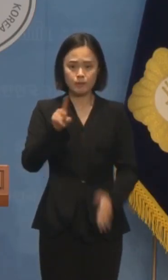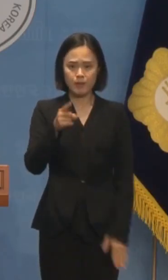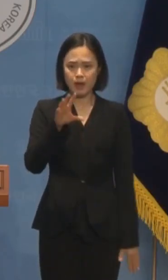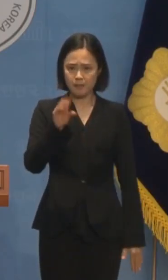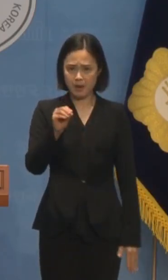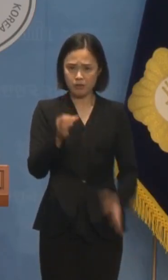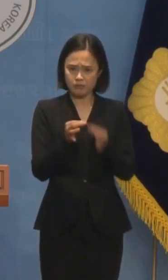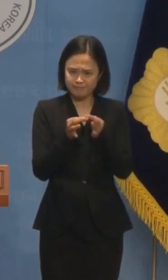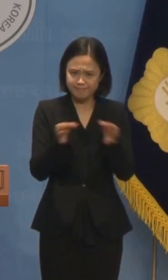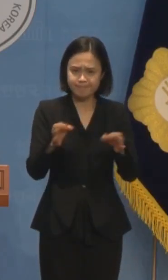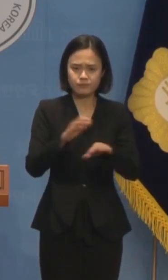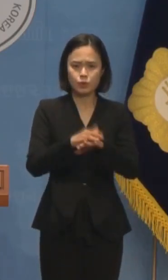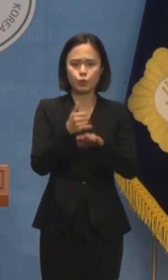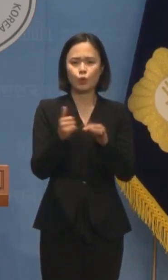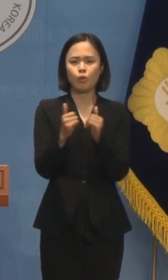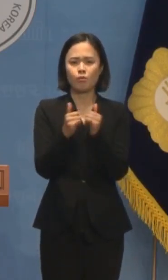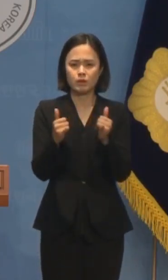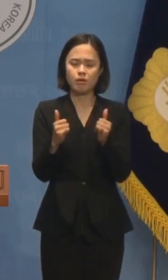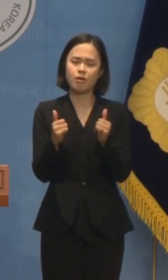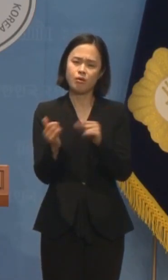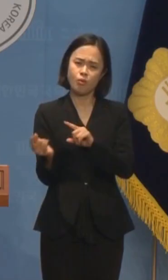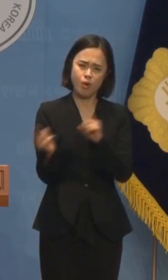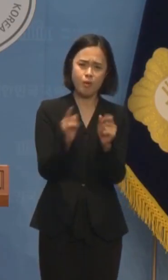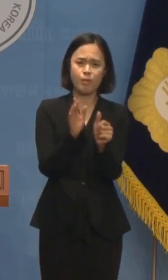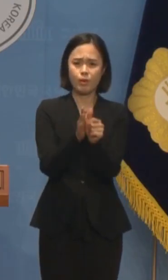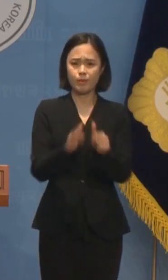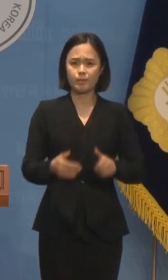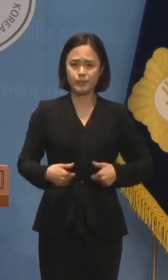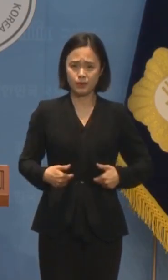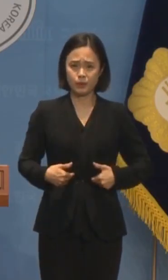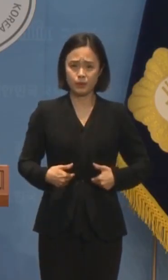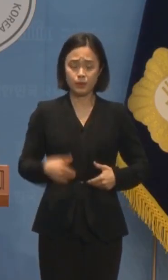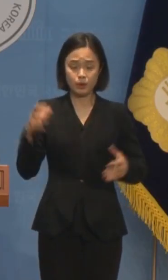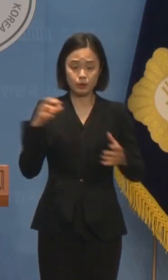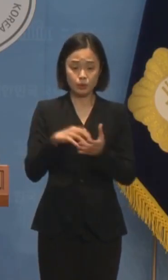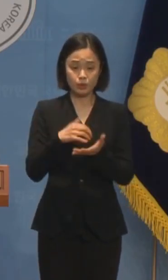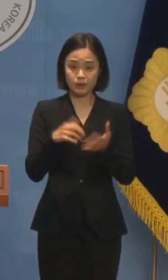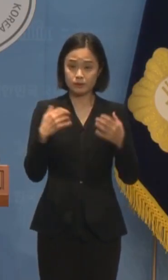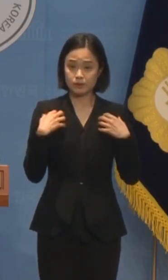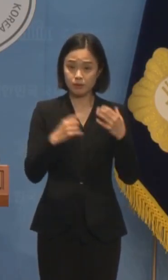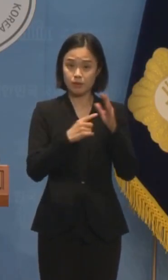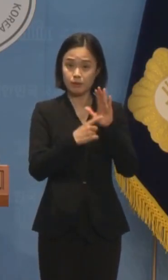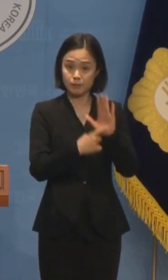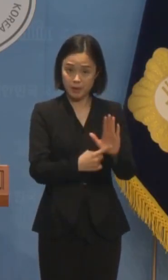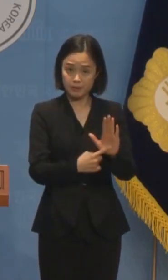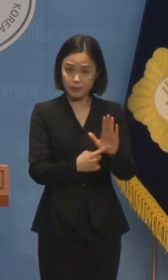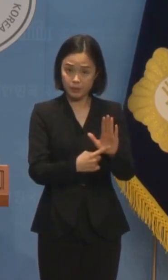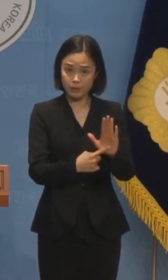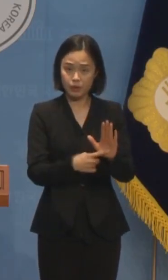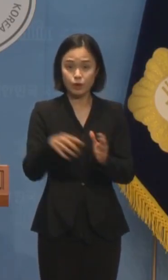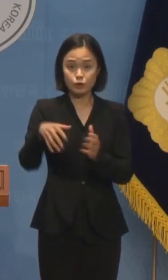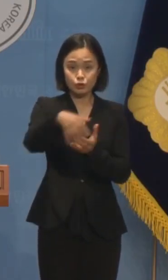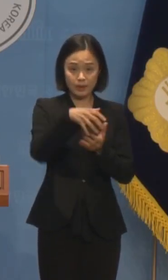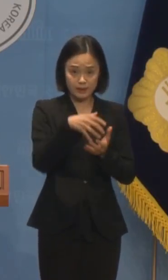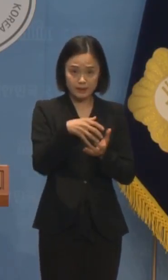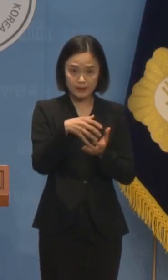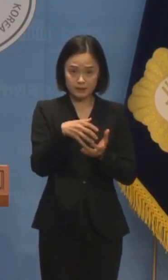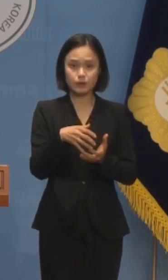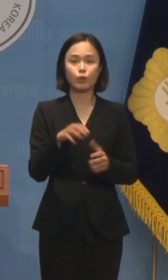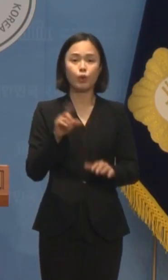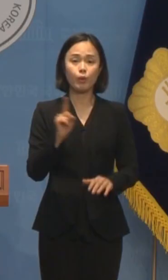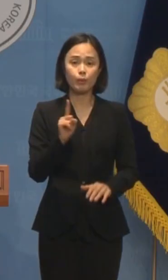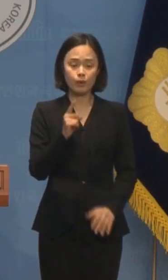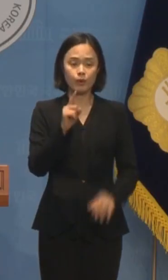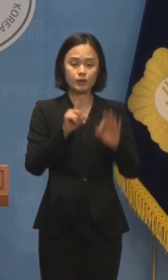합니다. 통계청이 발표한 수확기 80kg 산지 쌀값은 10월 5일